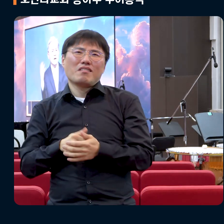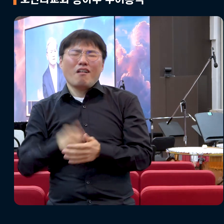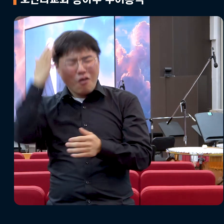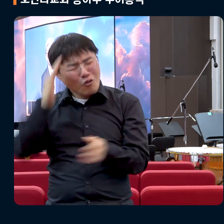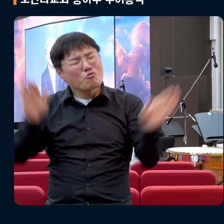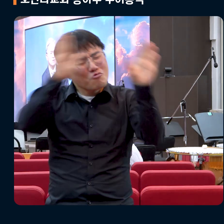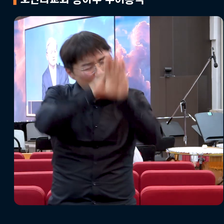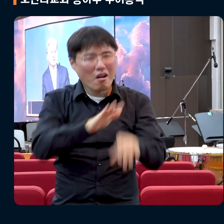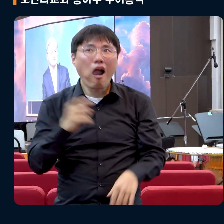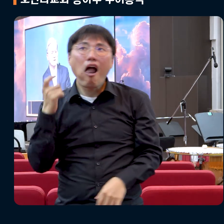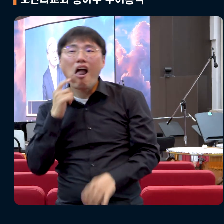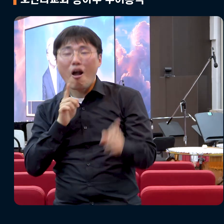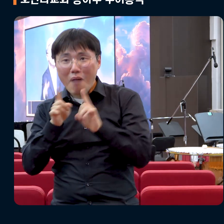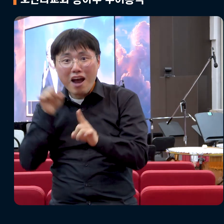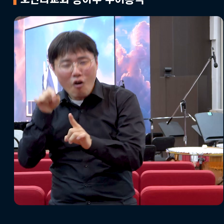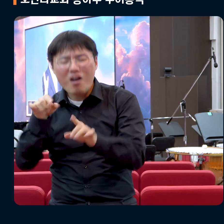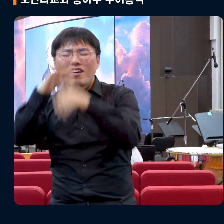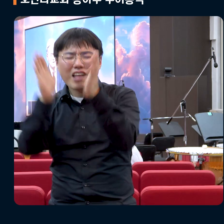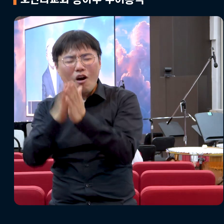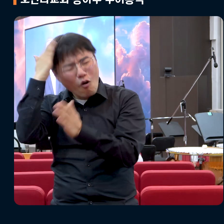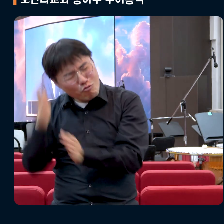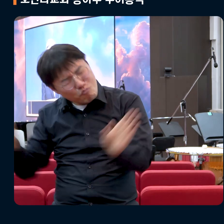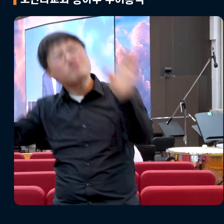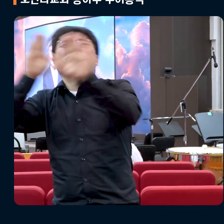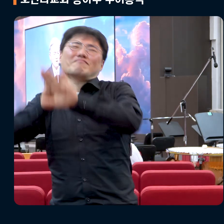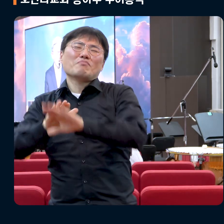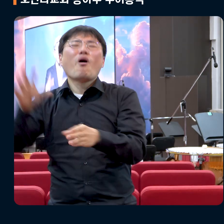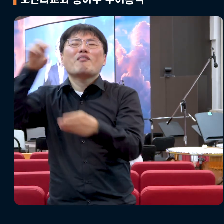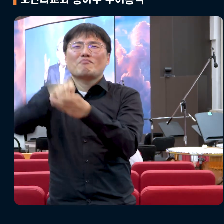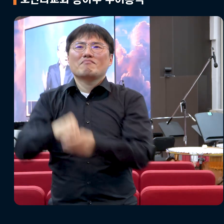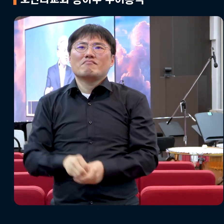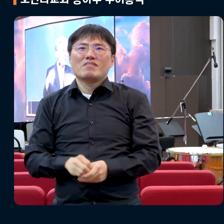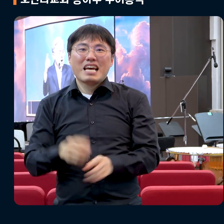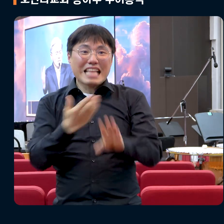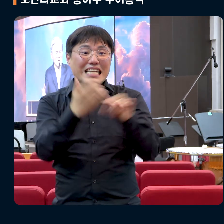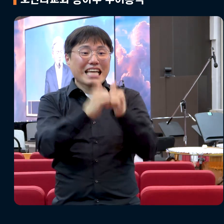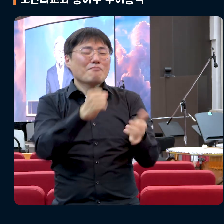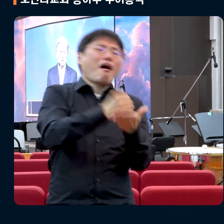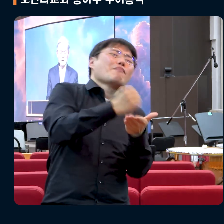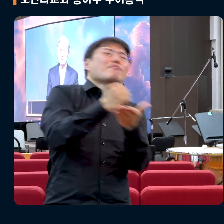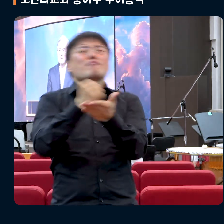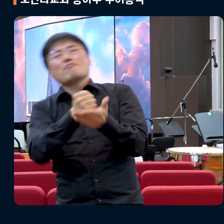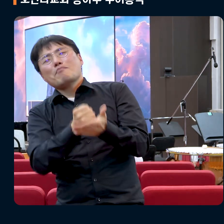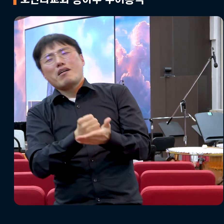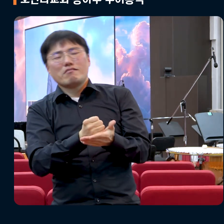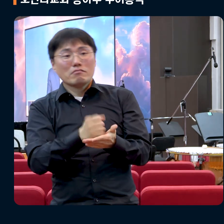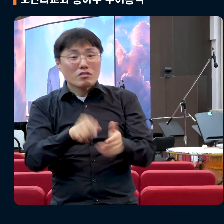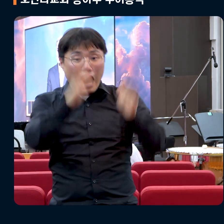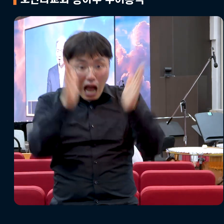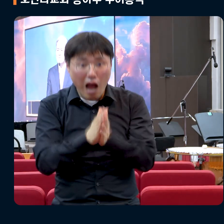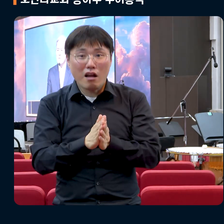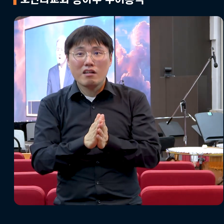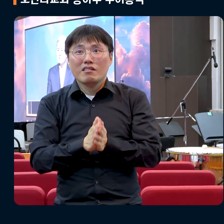어둠이에요. 거짓말하는 것, 어둠이에요. 험담하고